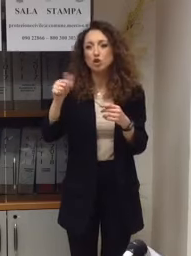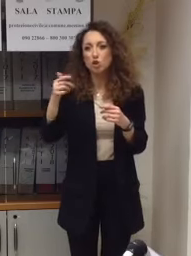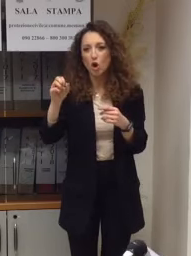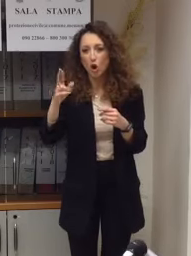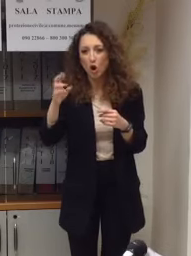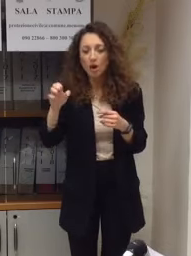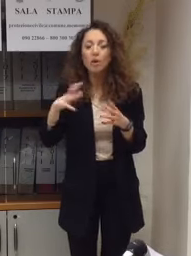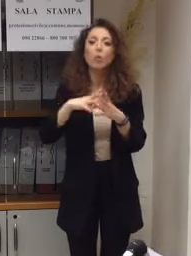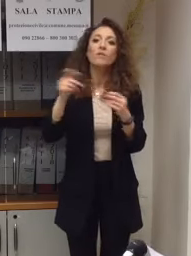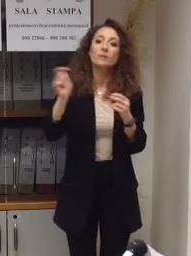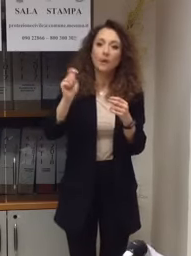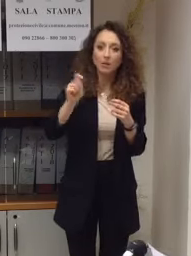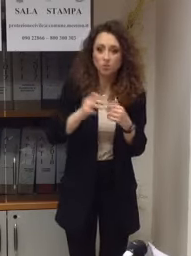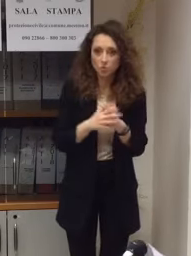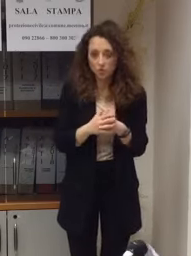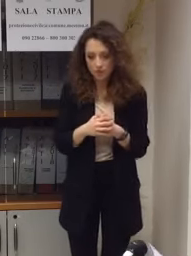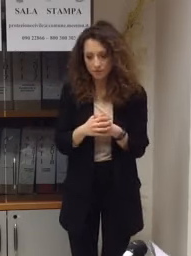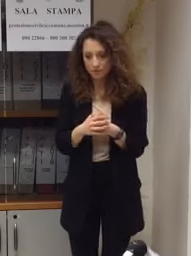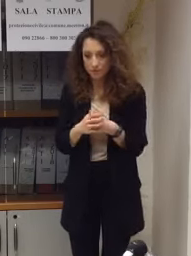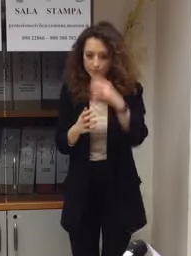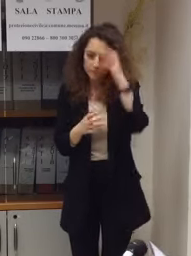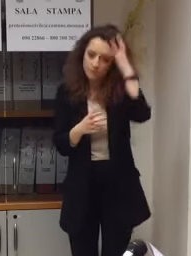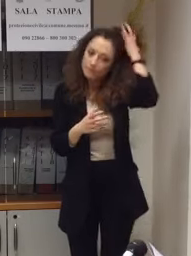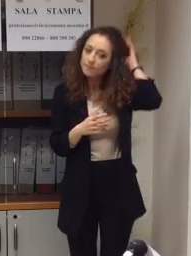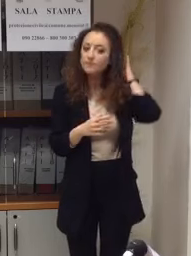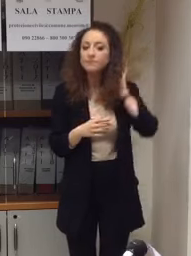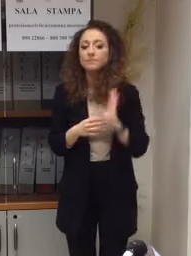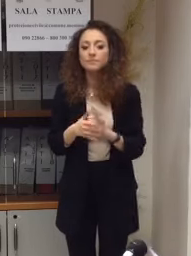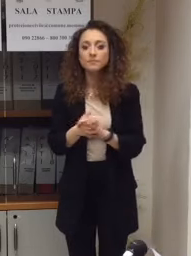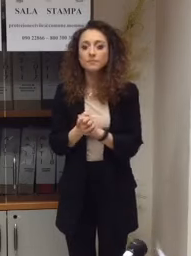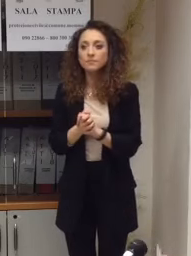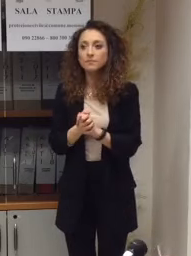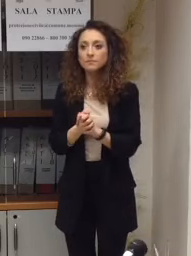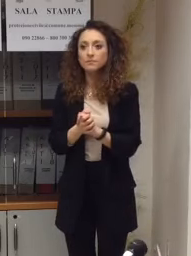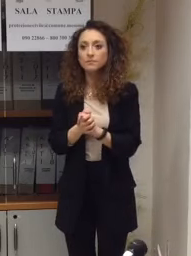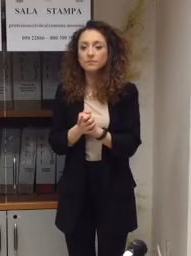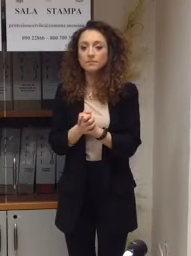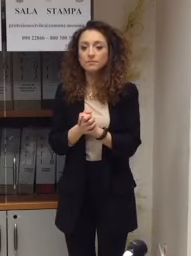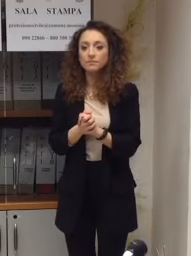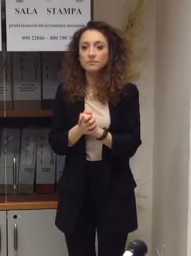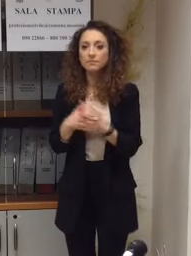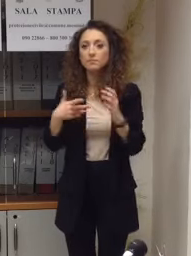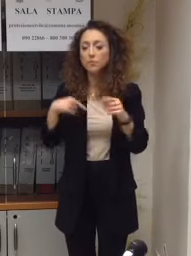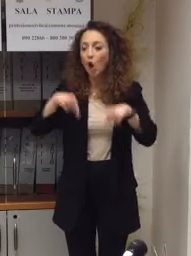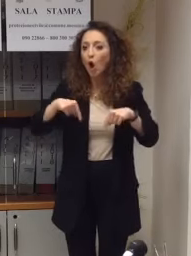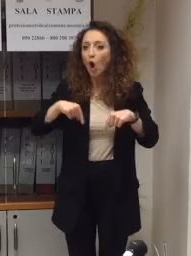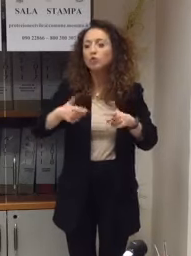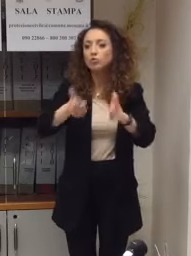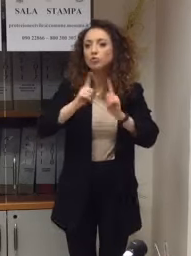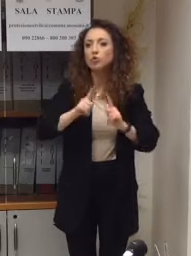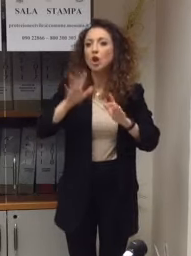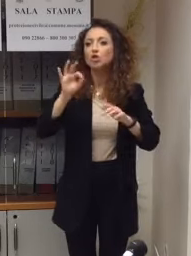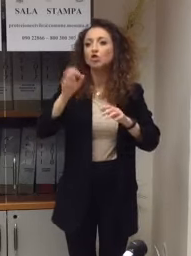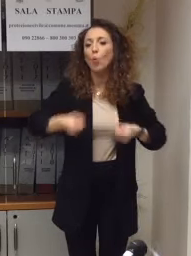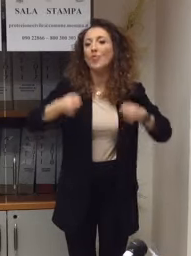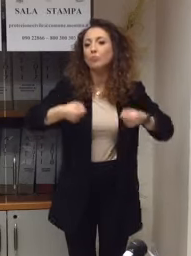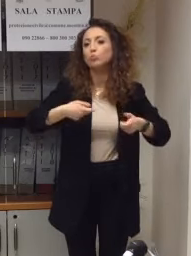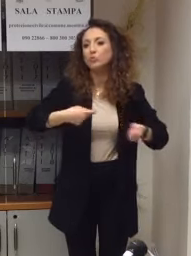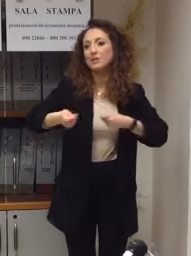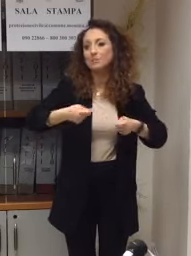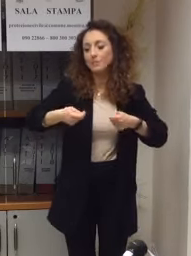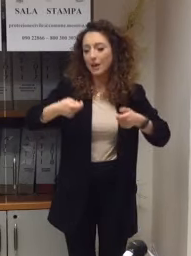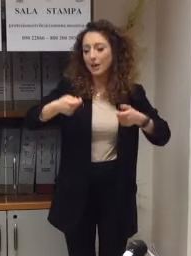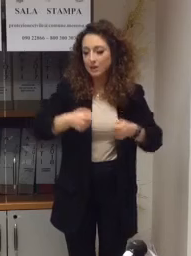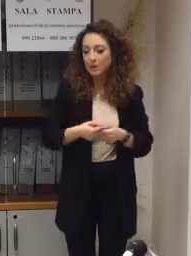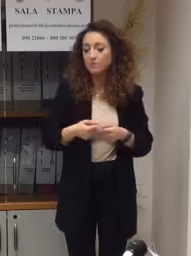delle uova di Pasqua. Il Sovrano Ordine di Malta ha fatto pervenire 50 buste della spesa oggi, altre 100 dovrebbero arrivare domani e